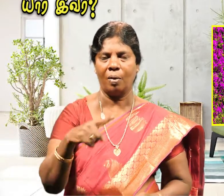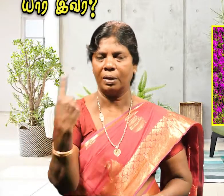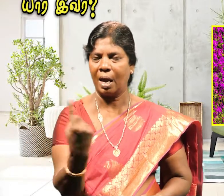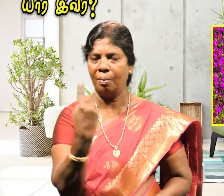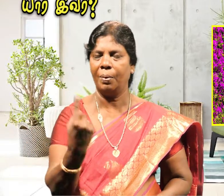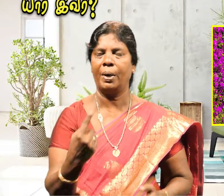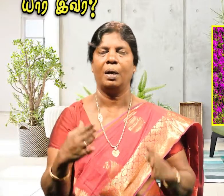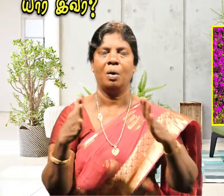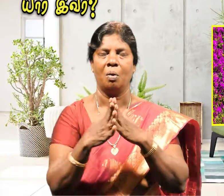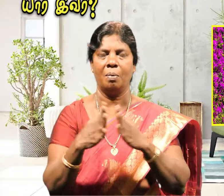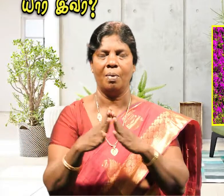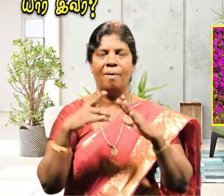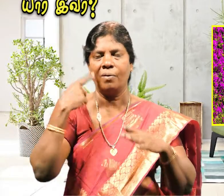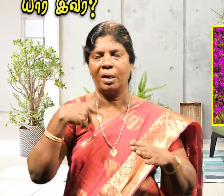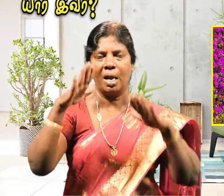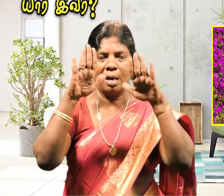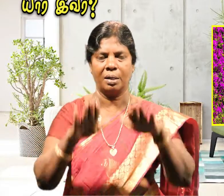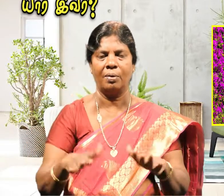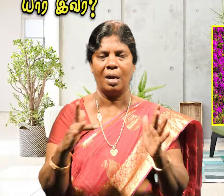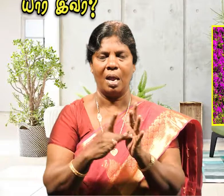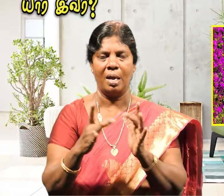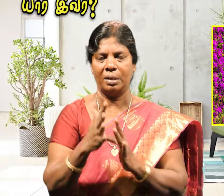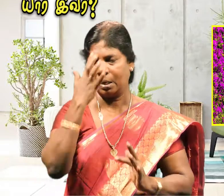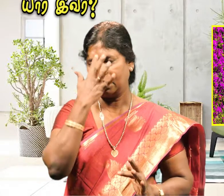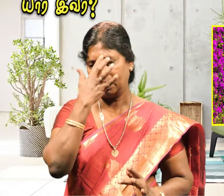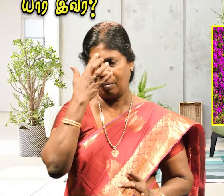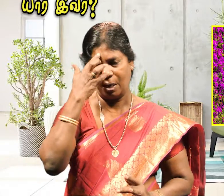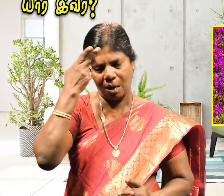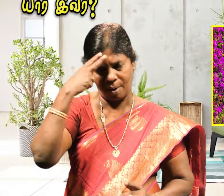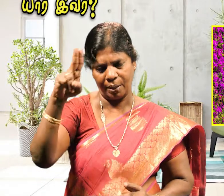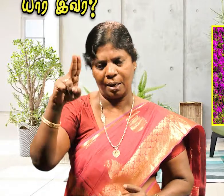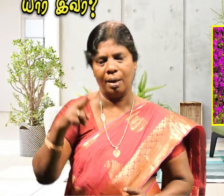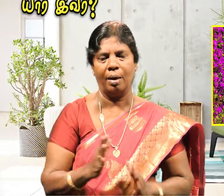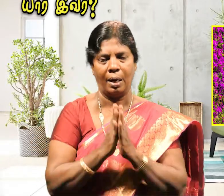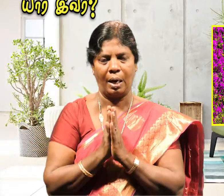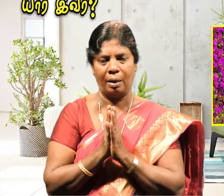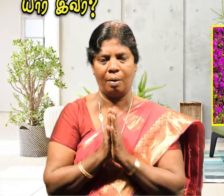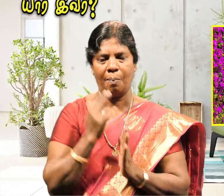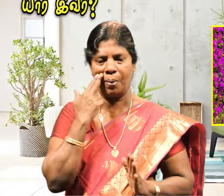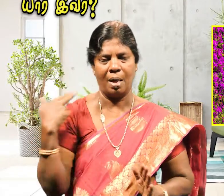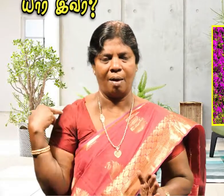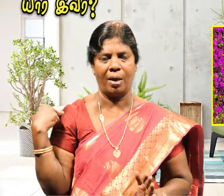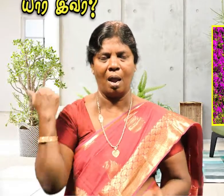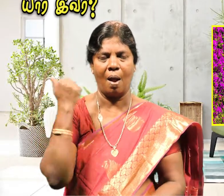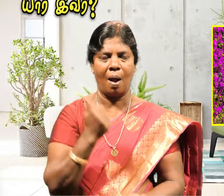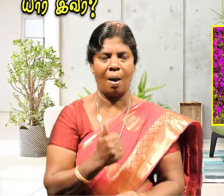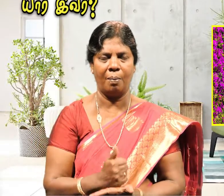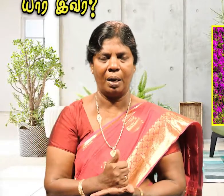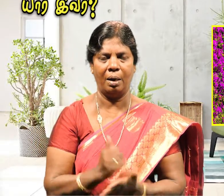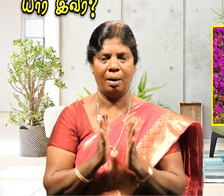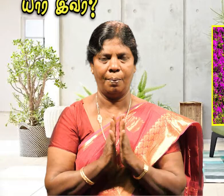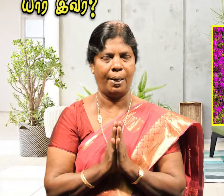அவருடைய தனிப்பட்ட குடும்ப வாழ்க்கை ஆசீர்வதியும். இயேசு கிறிஸ்துவின் நாமத்தில் வேண்டிக் கொள்கிறோம் நல்ல